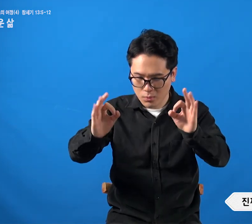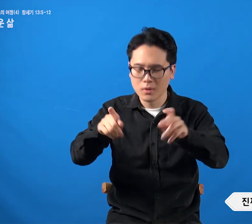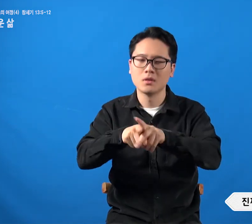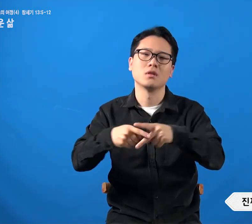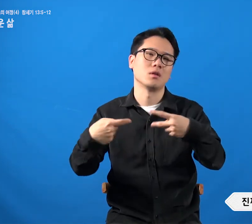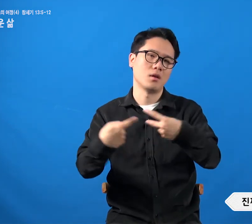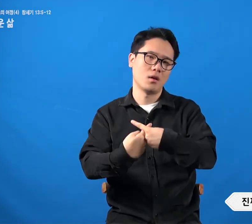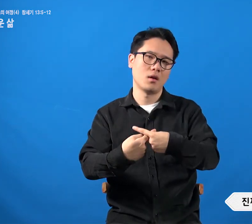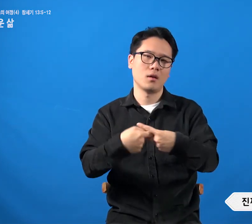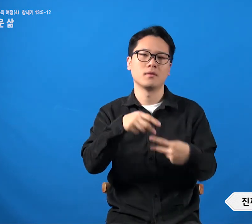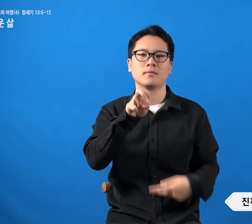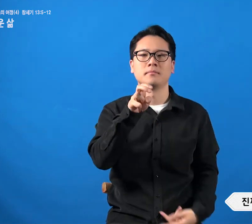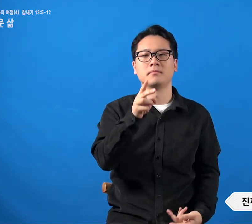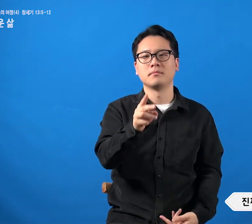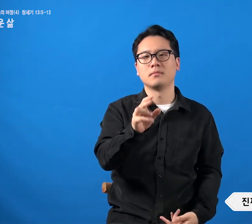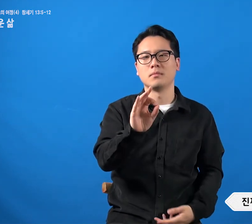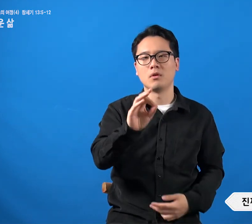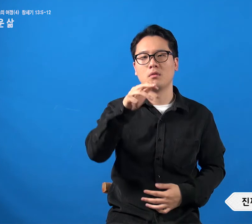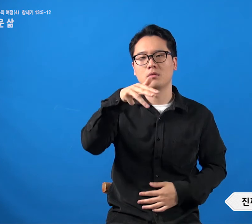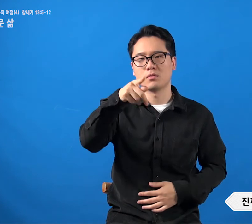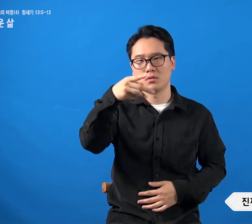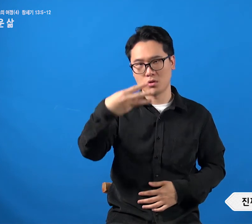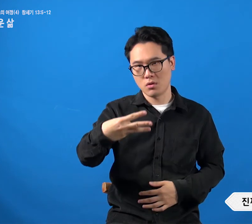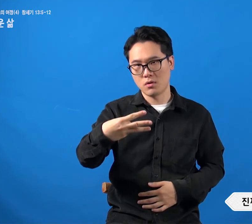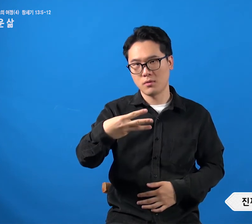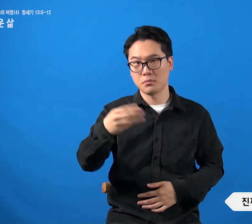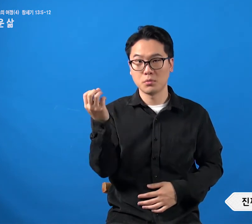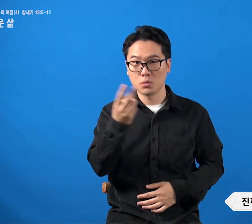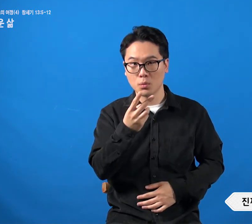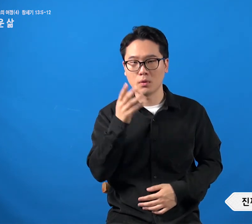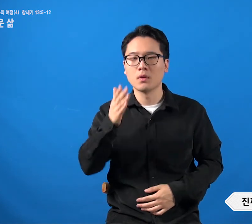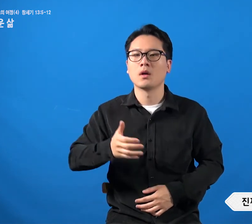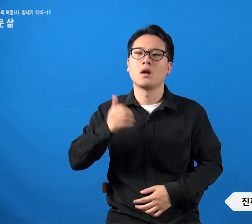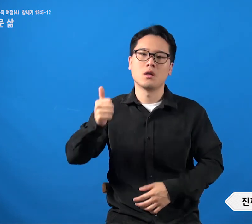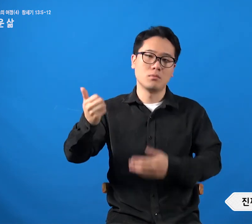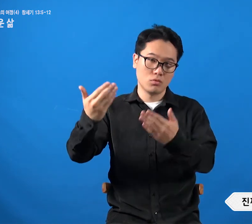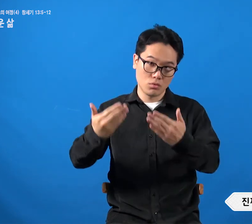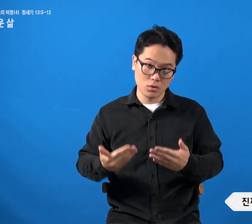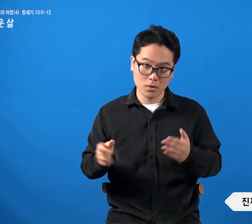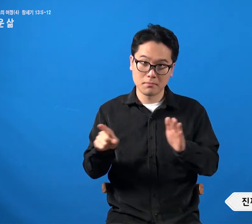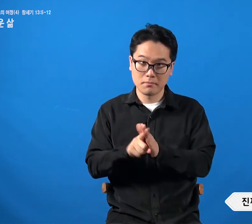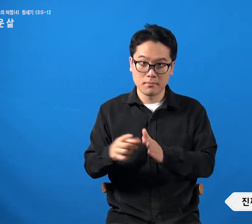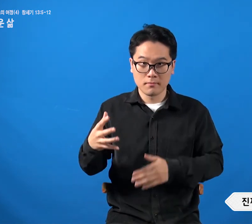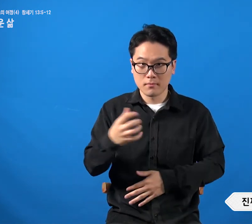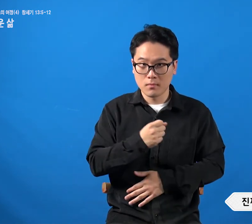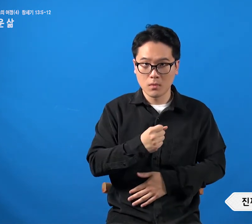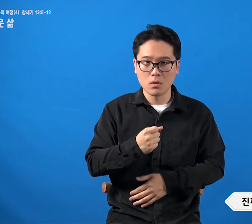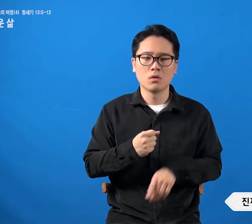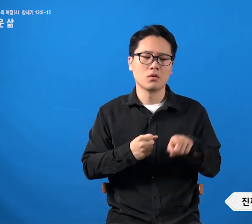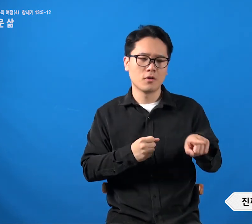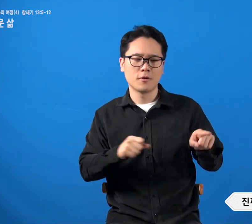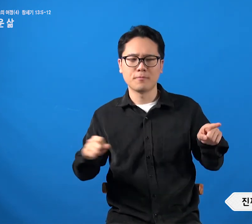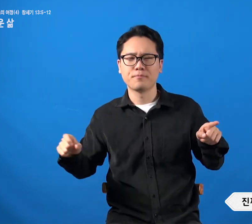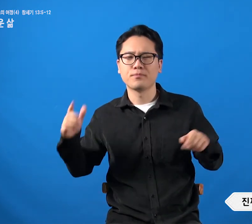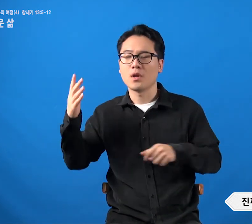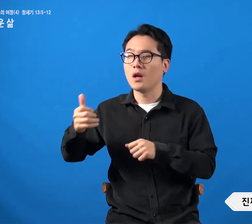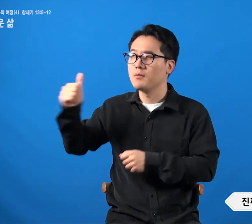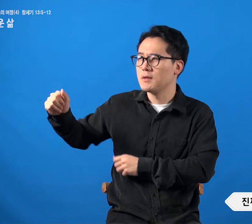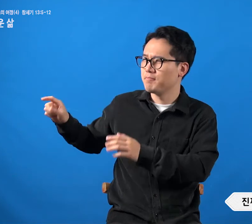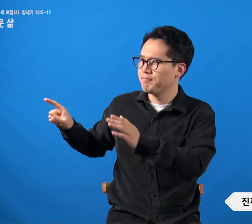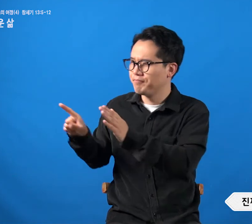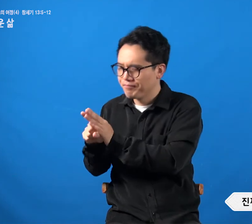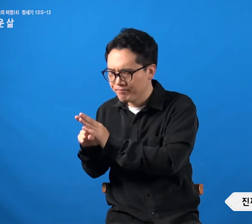통찰력, 명철, 그리고 하나님이 주시는 믿음으로 말미암아 그를